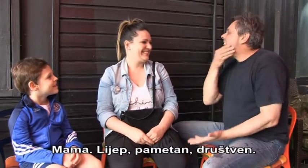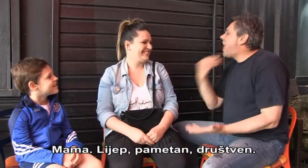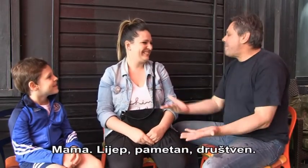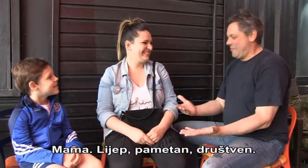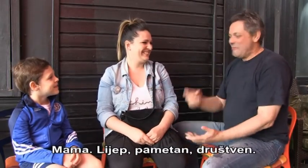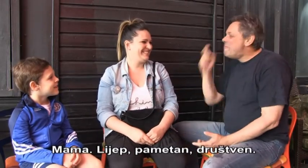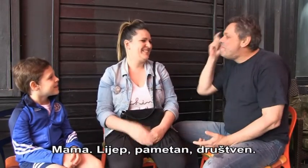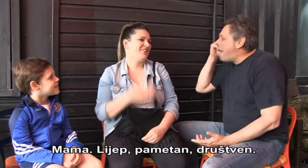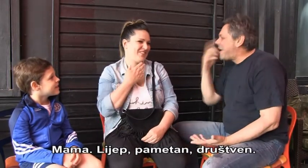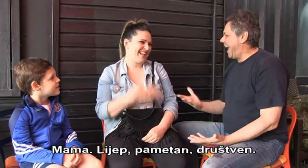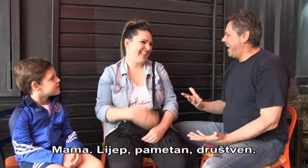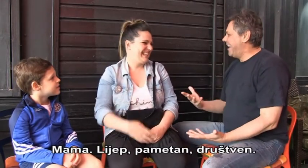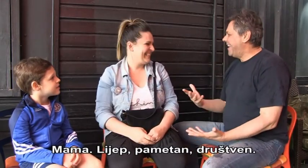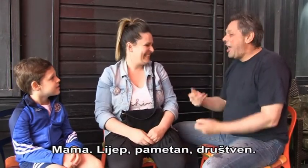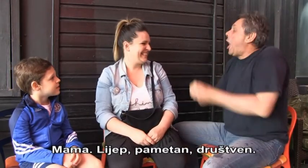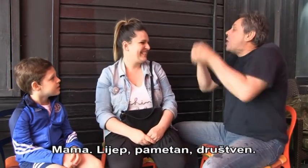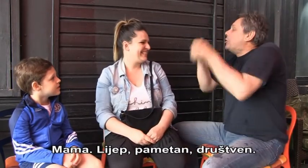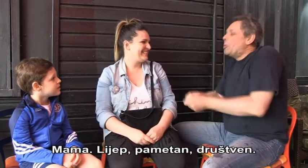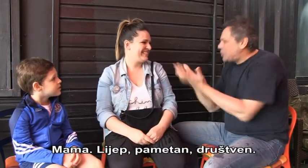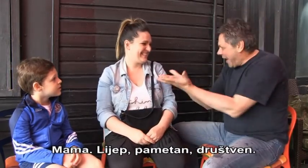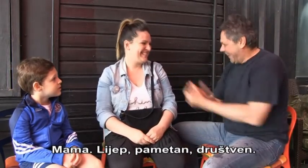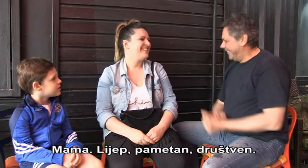Lijep, pametan, društven.